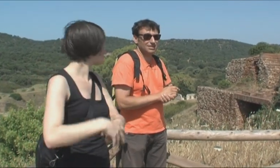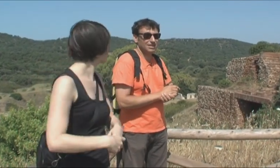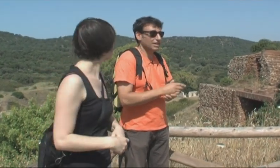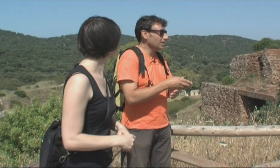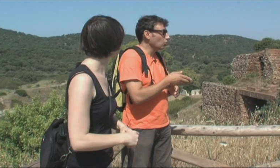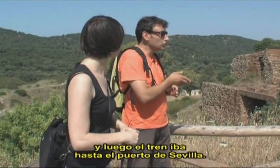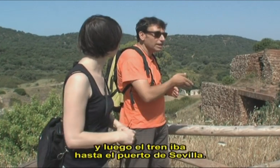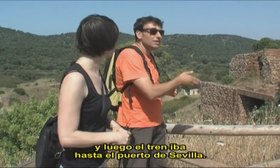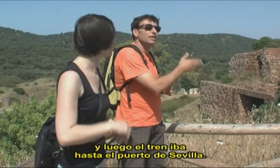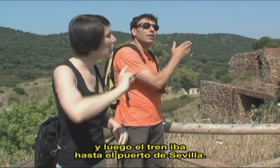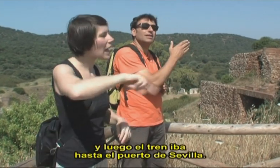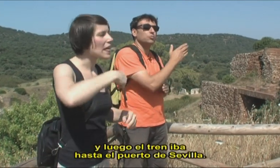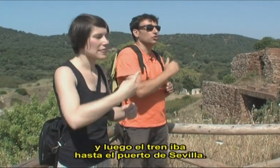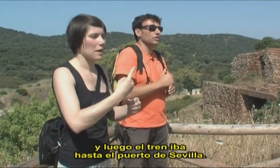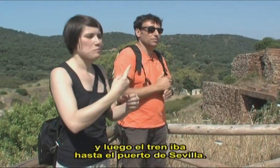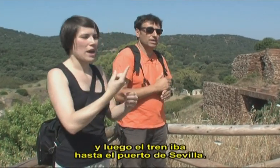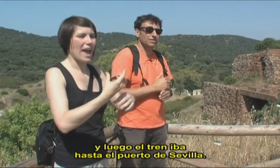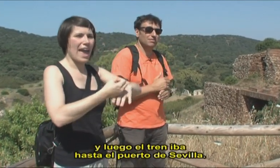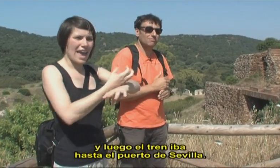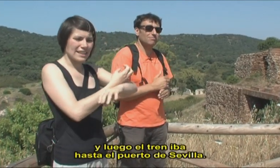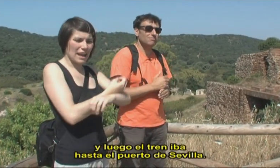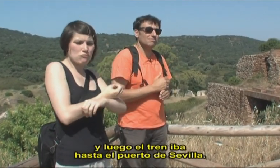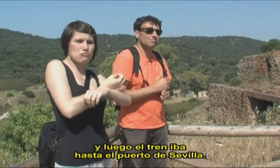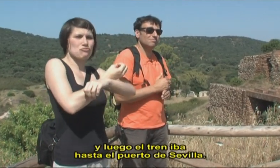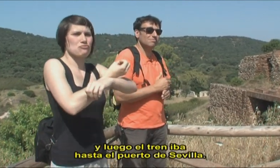Y luego el tren iba hasta el puerto de Sevilla.